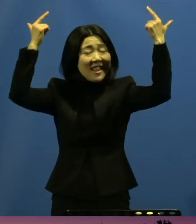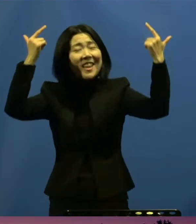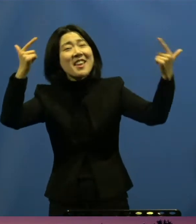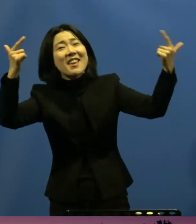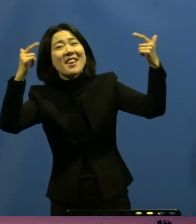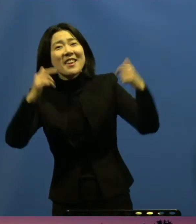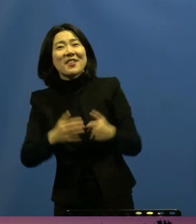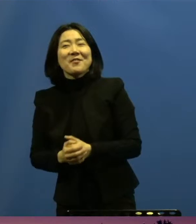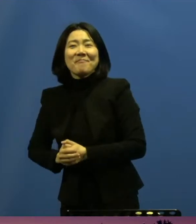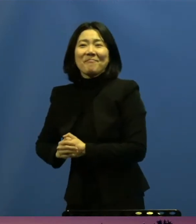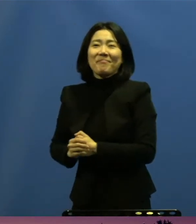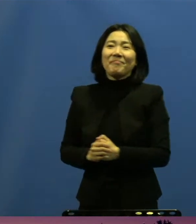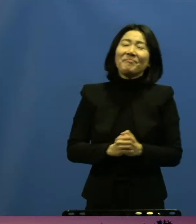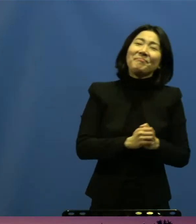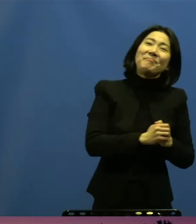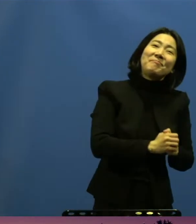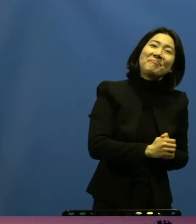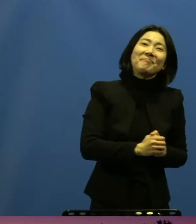않겠네.